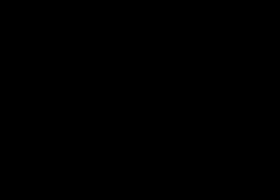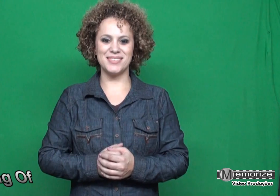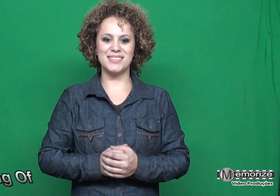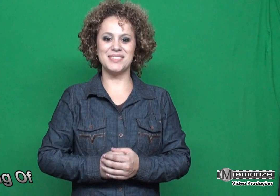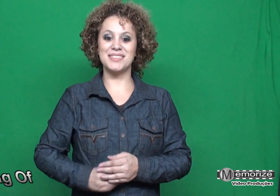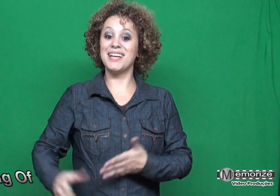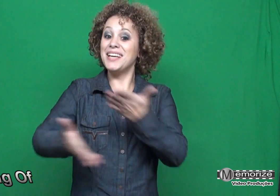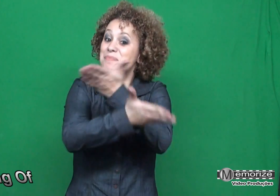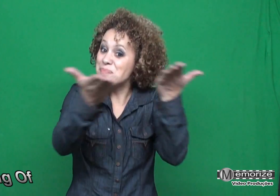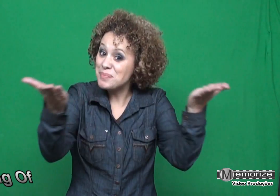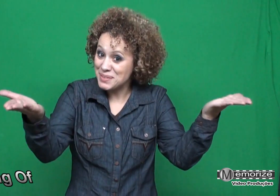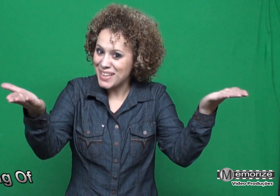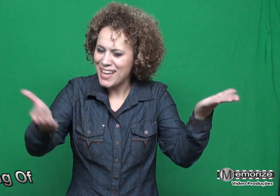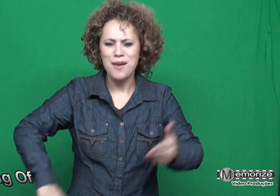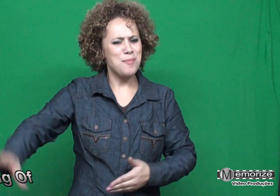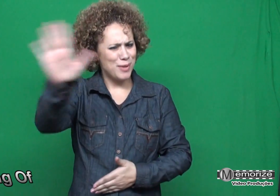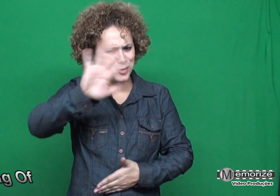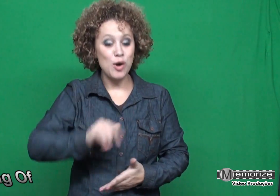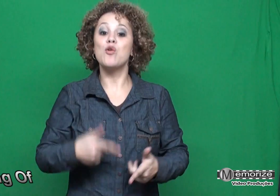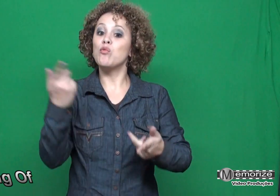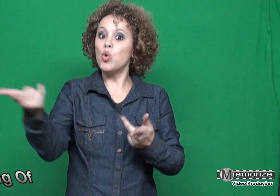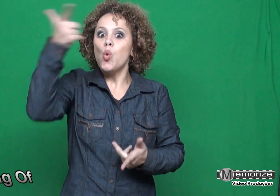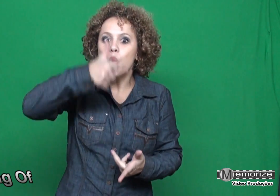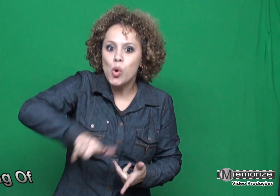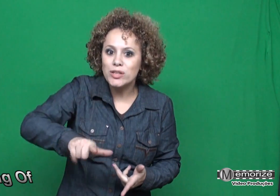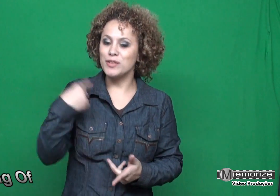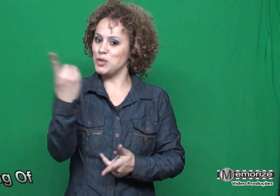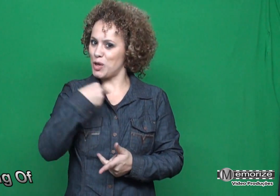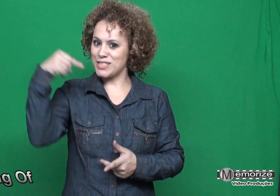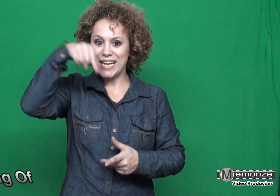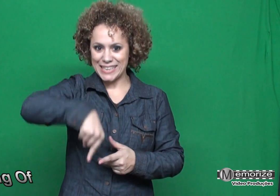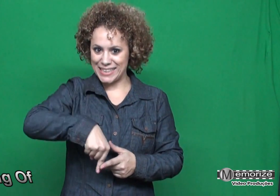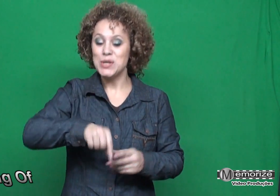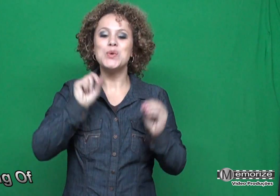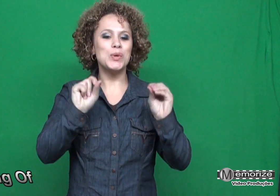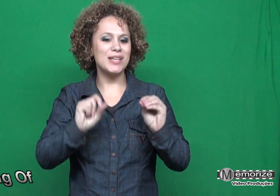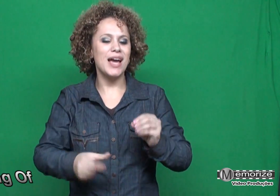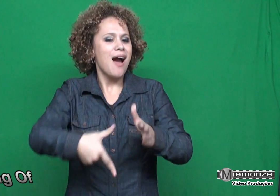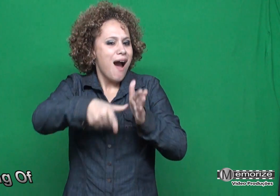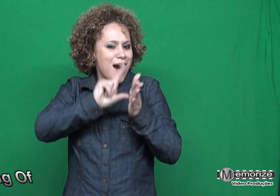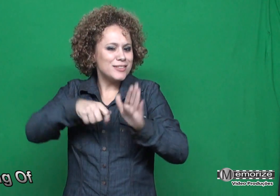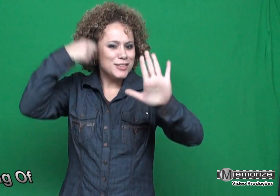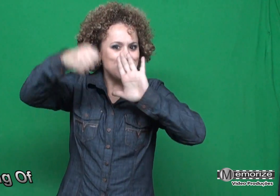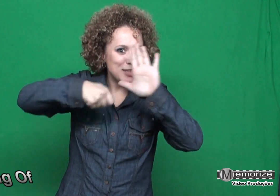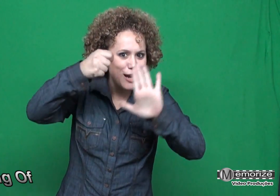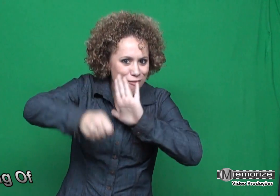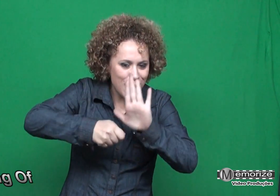E aí, galera! Mais uma vez a gente aqui no quadro Making Off, só que dessa vez um pouquinho